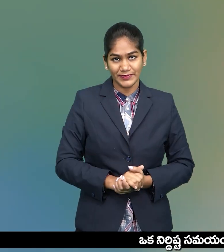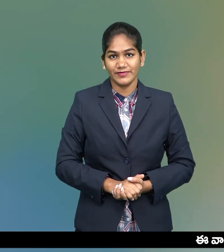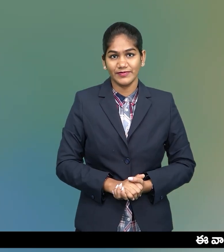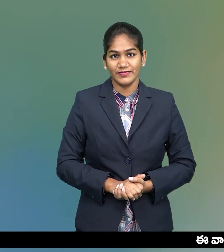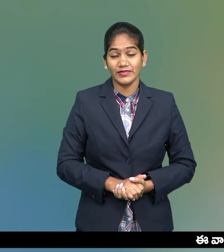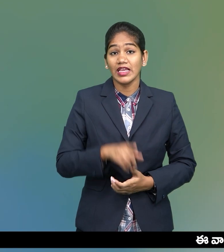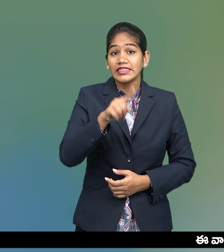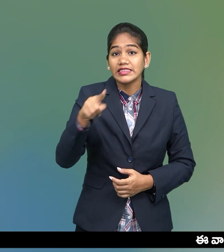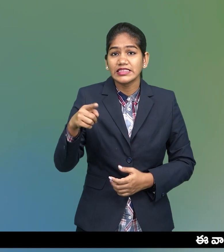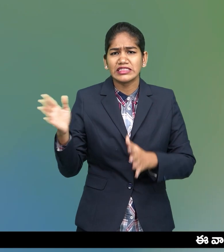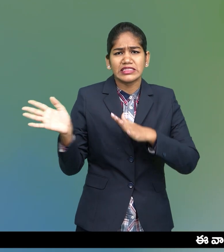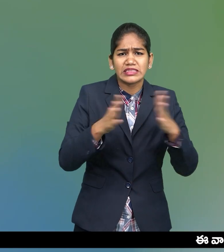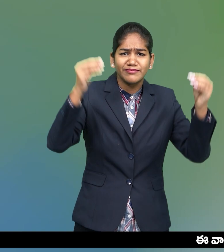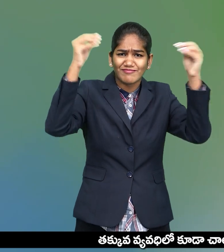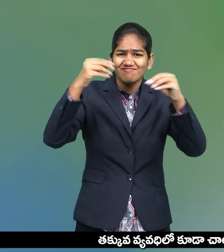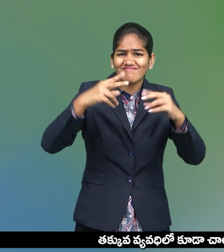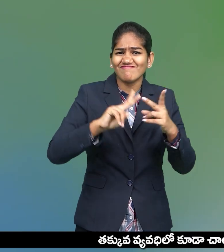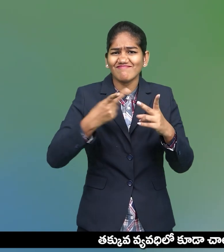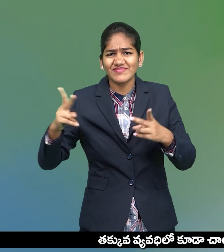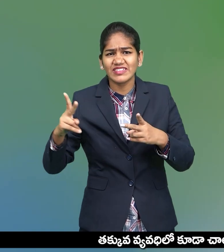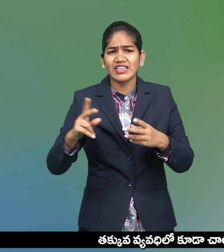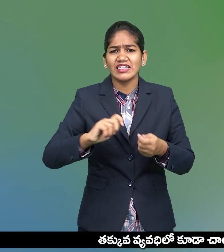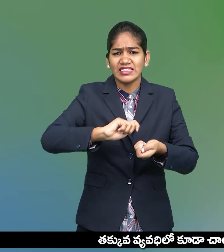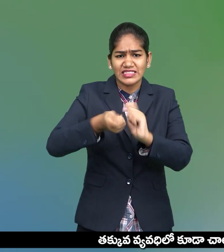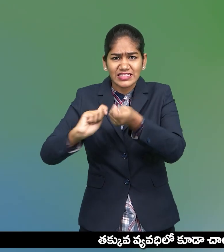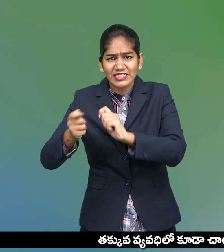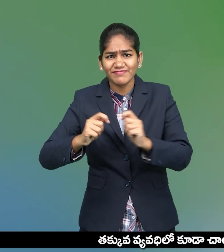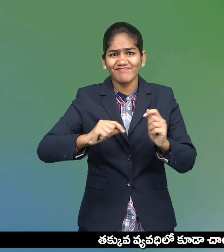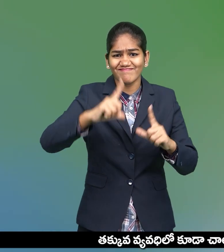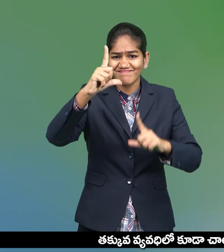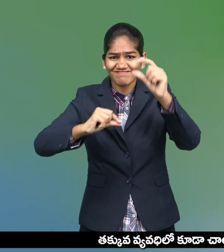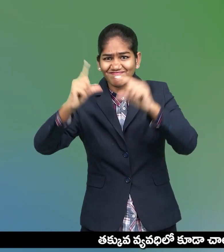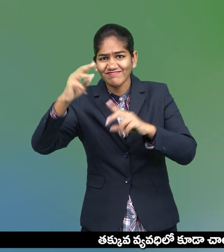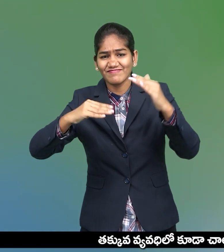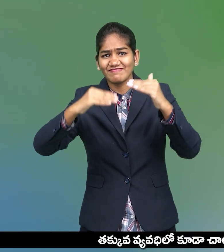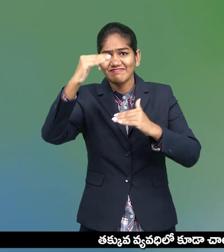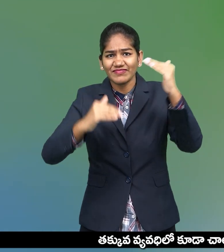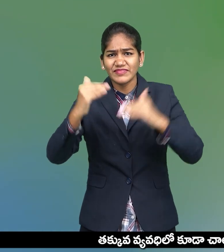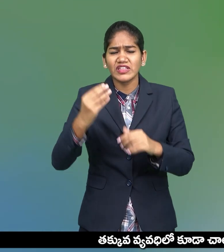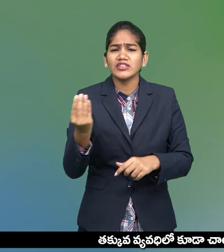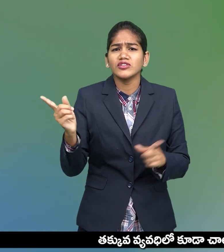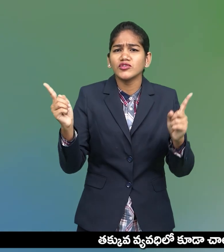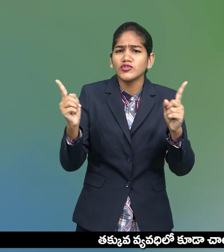ఈ వాతావరణ పరిస్థితులు తక్కువ వ్యవధిలో కూడా చాలా తరచుగా హెచ్చుతగ్గులకు గురవుతాయి.